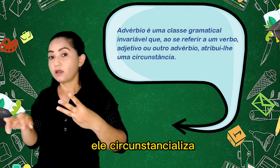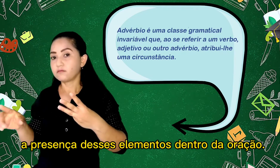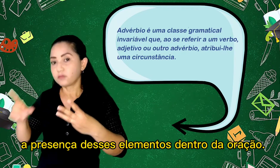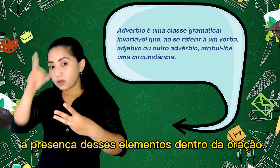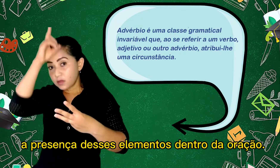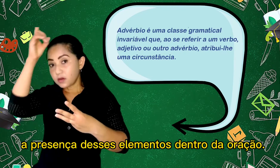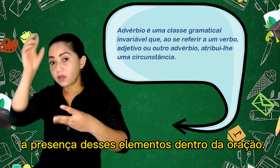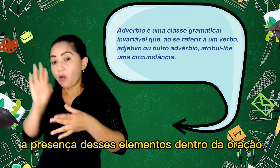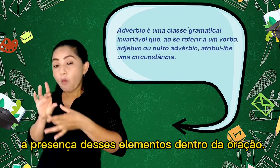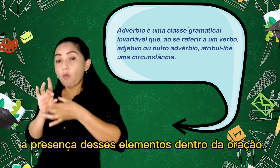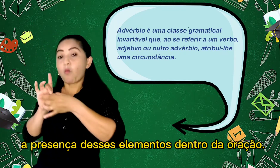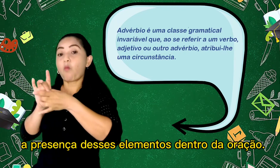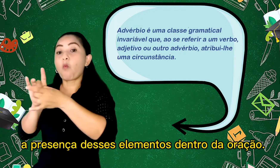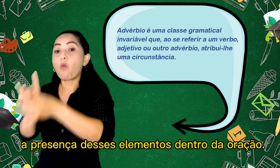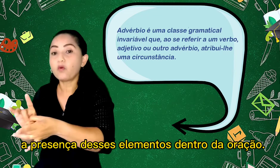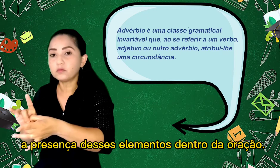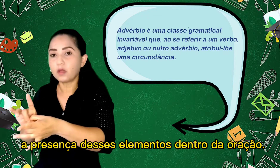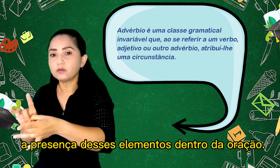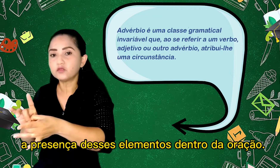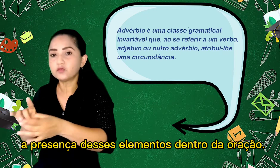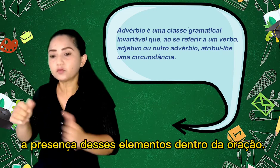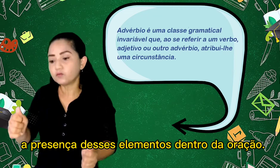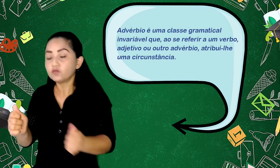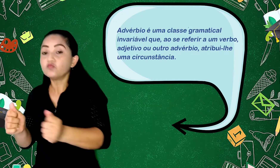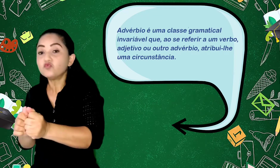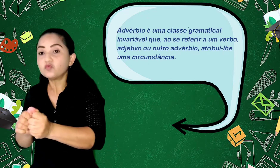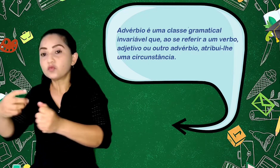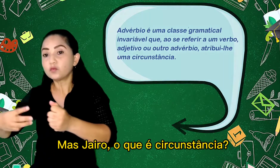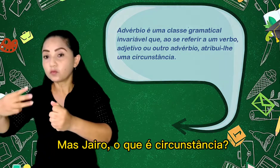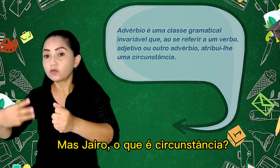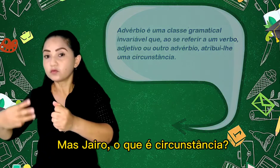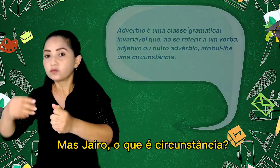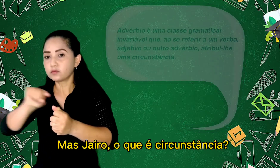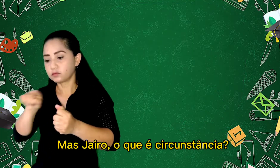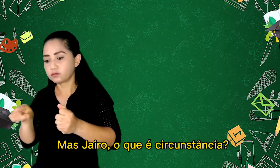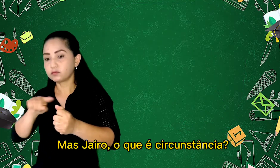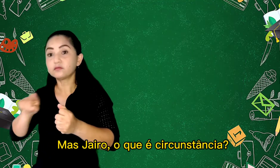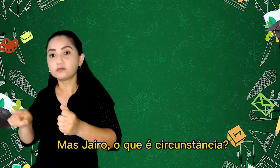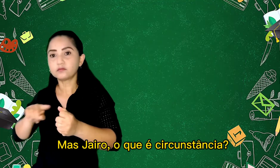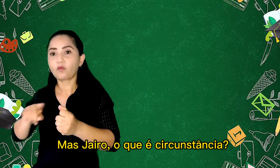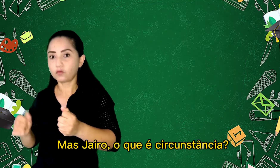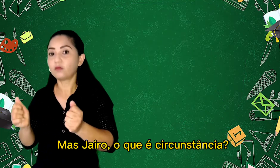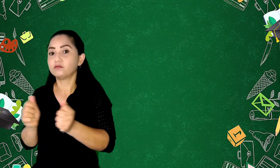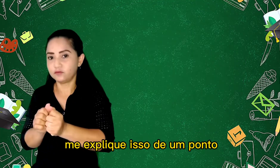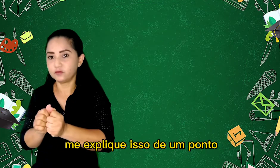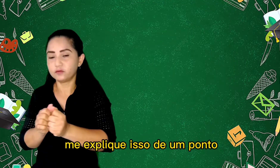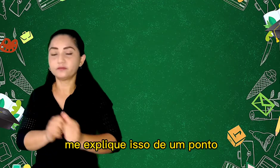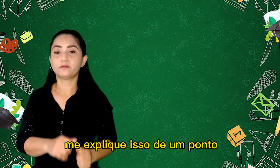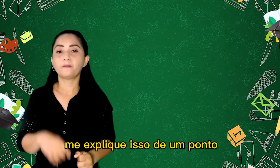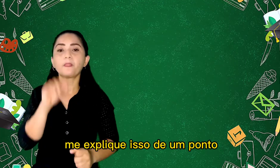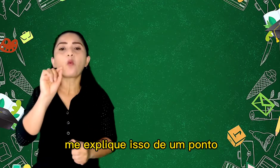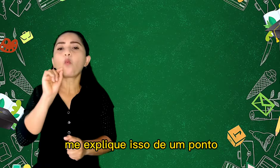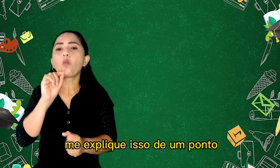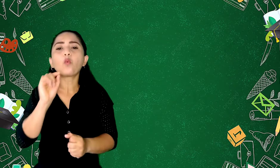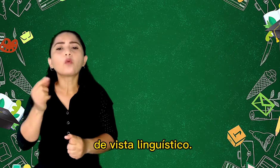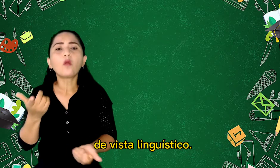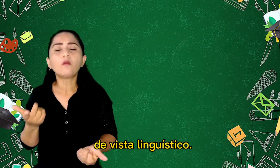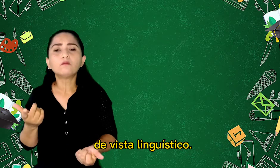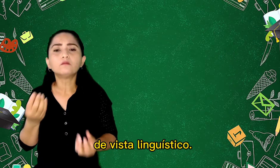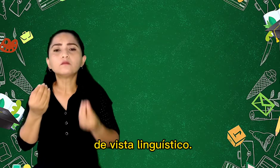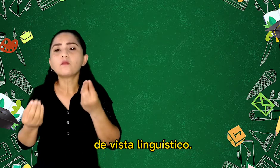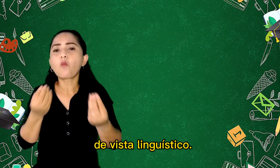circunstancializa a presença desses elementos dentro da oração. Mas Jairo, o que é circunstância? Me explique isso de um